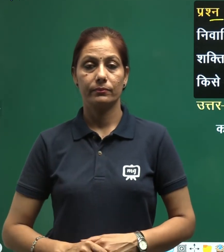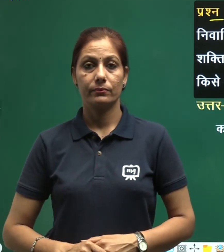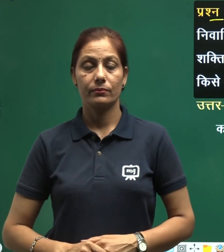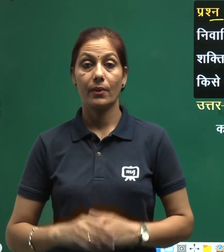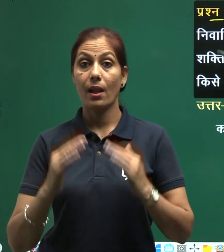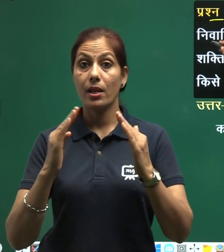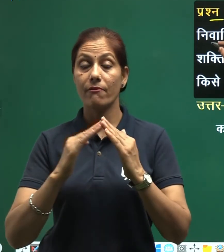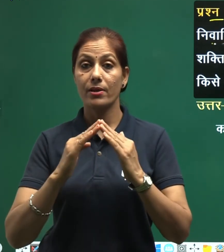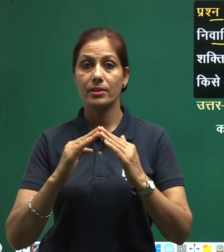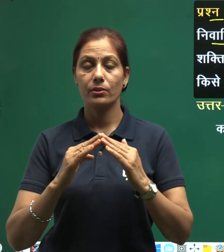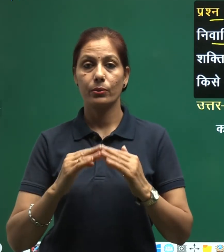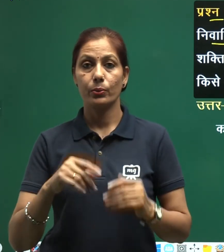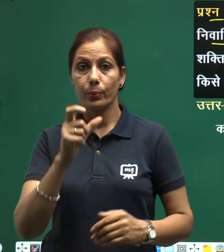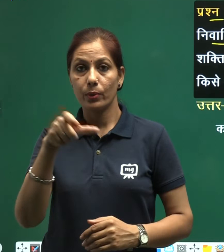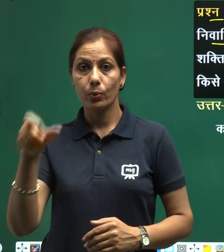निवासियों के बीच